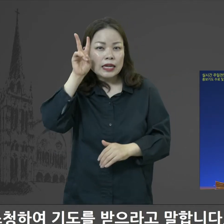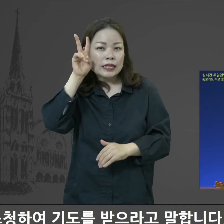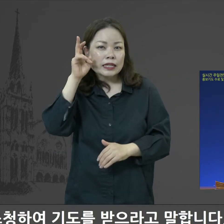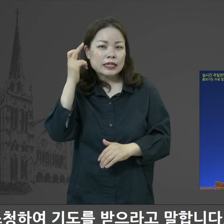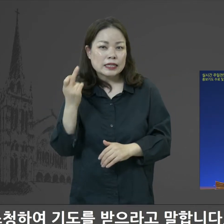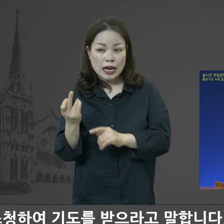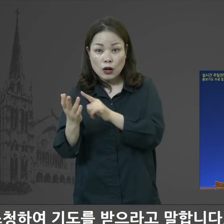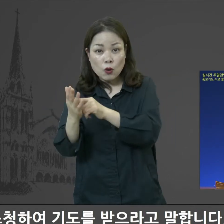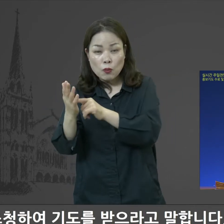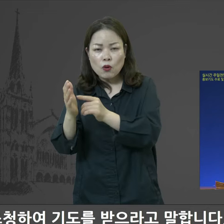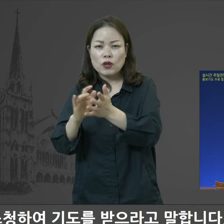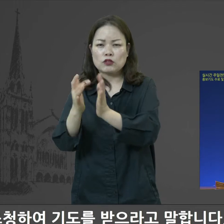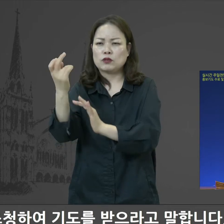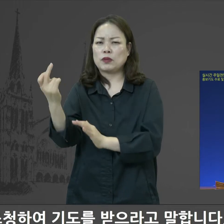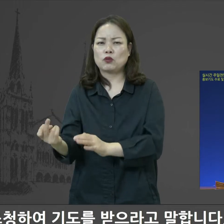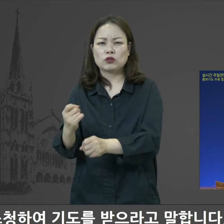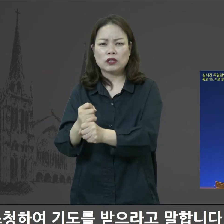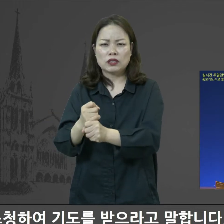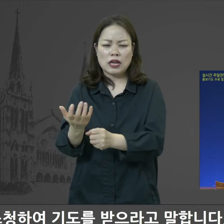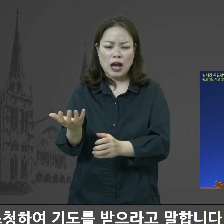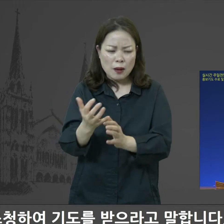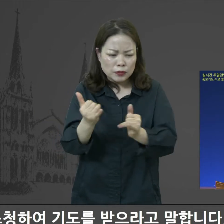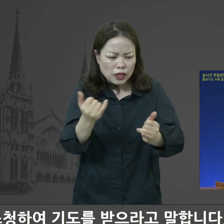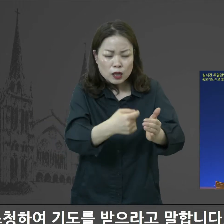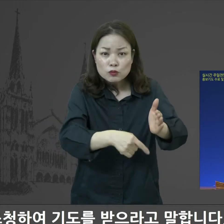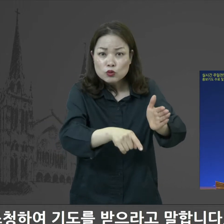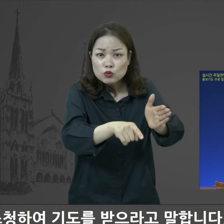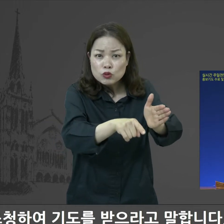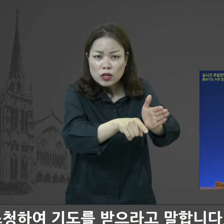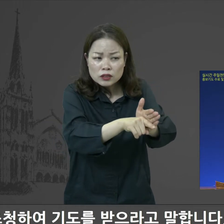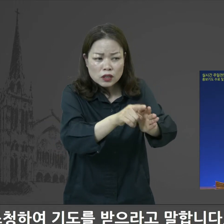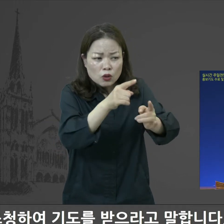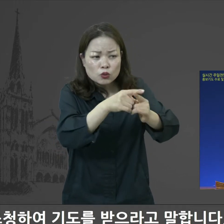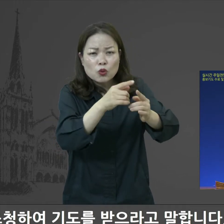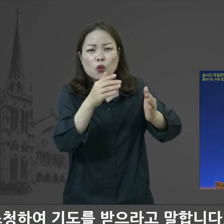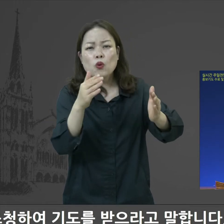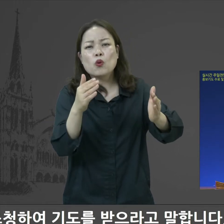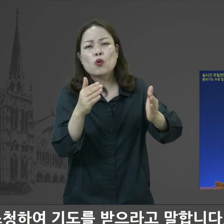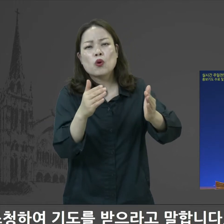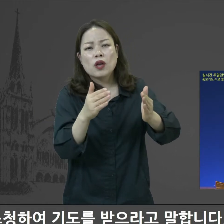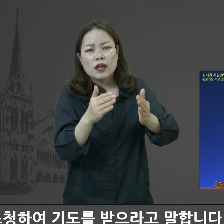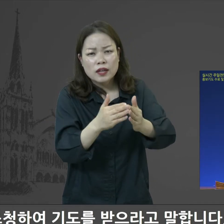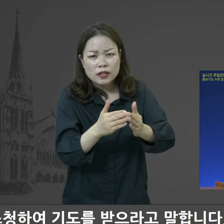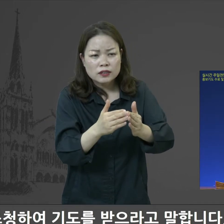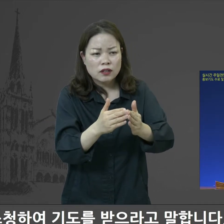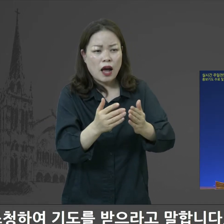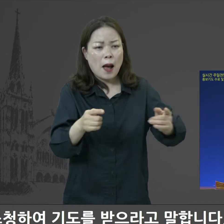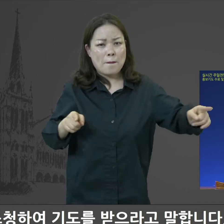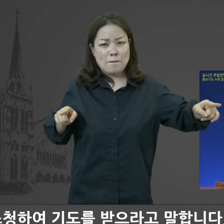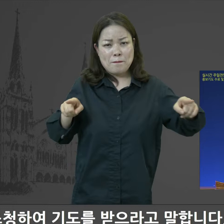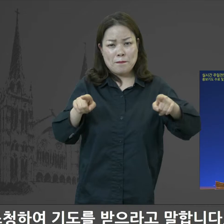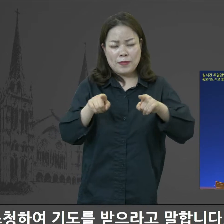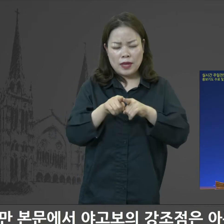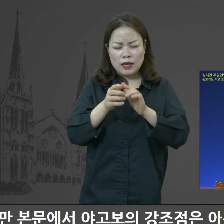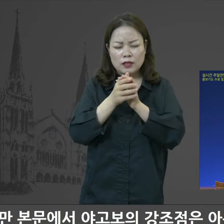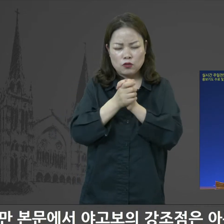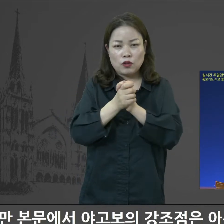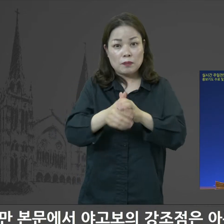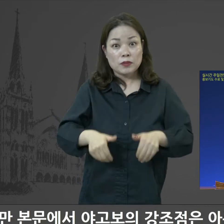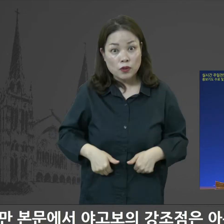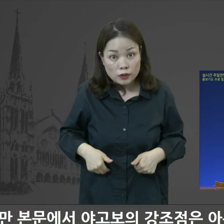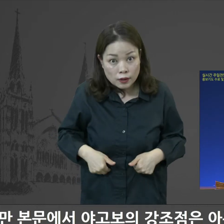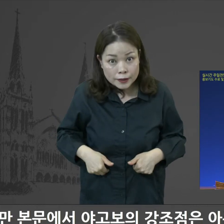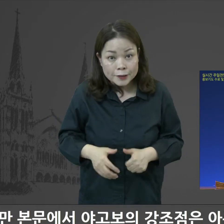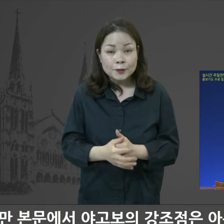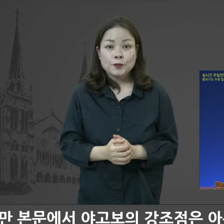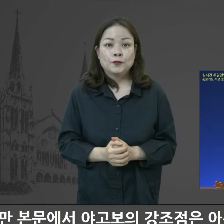야고보의 강조점은 아픈 사람을 위해서 교회가 함께 기도해야 한다는 것을 힘주어 말하고